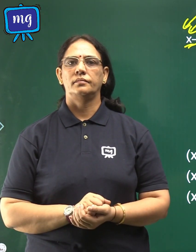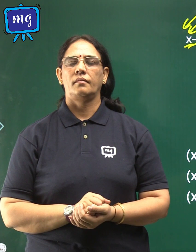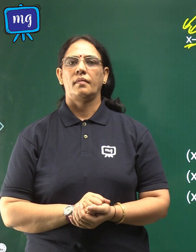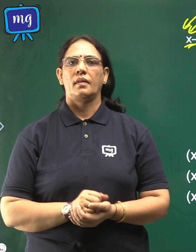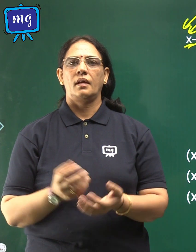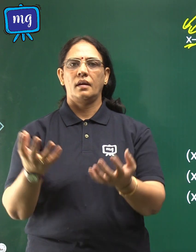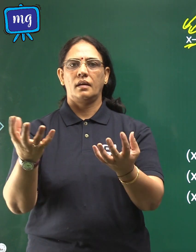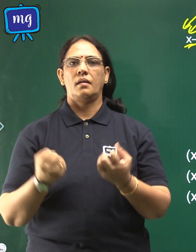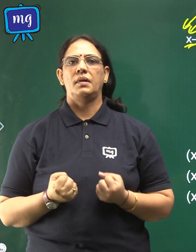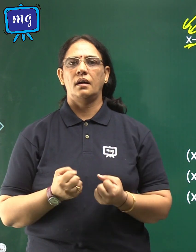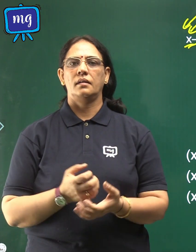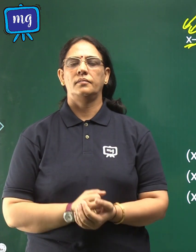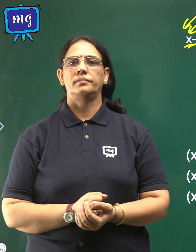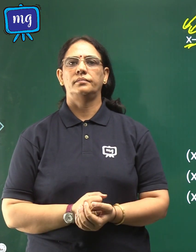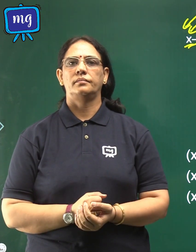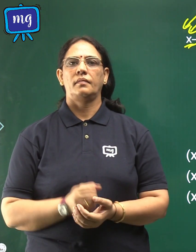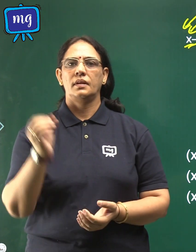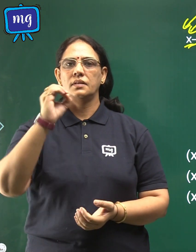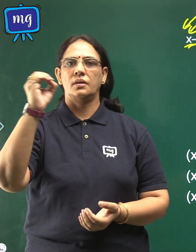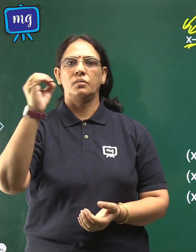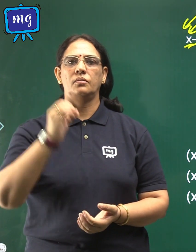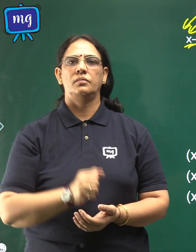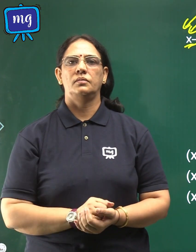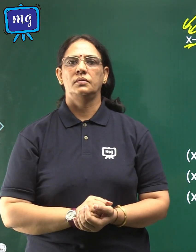क्या मिला? जीरो।